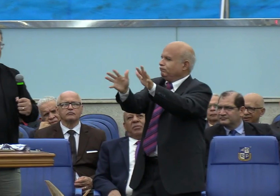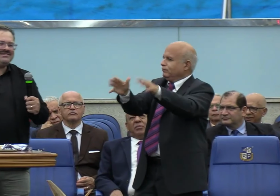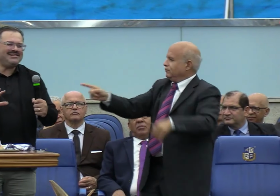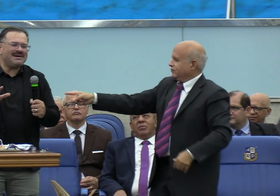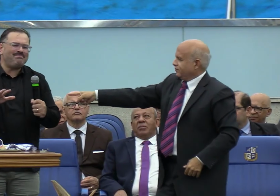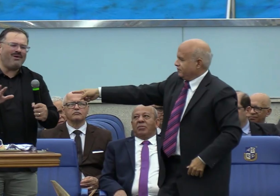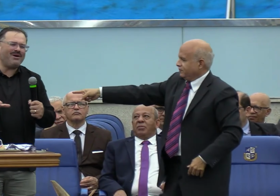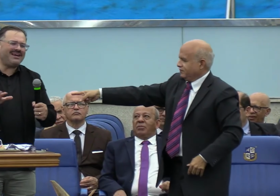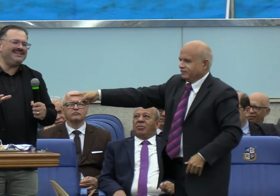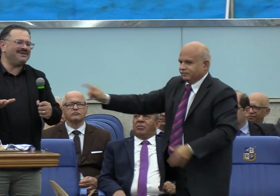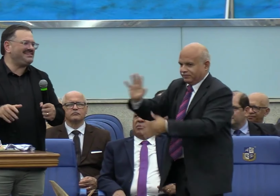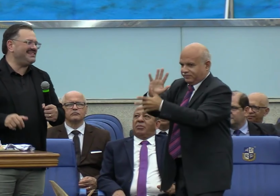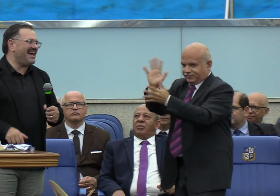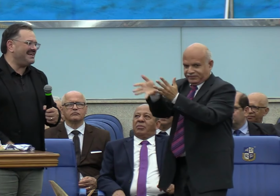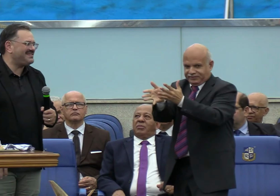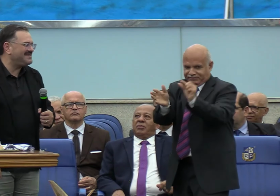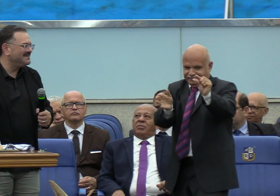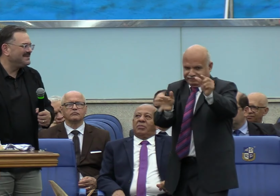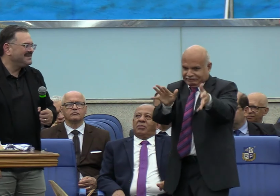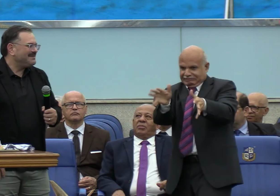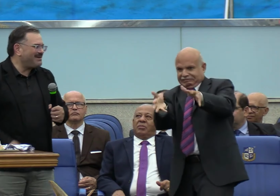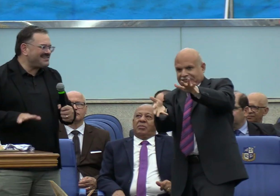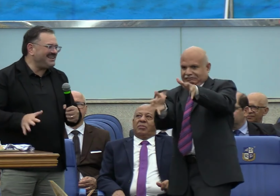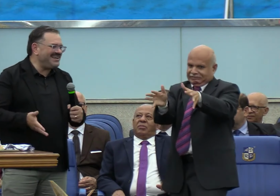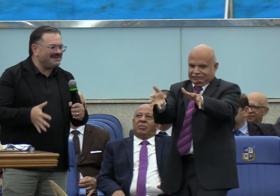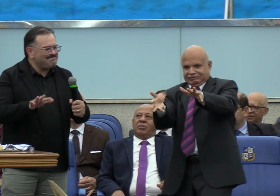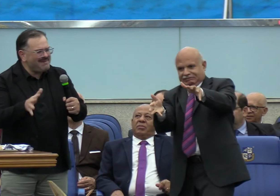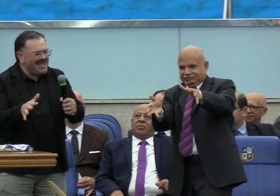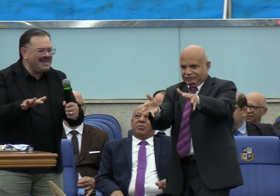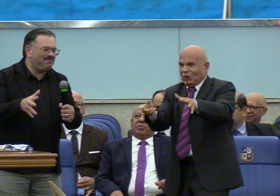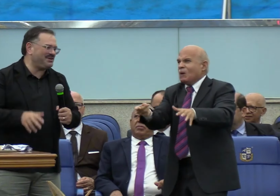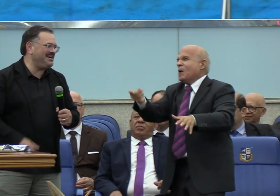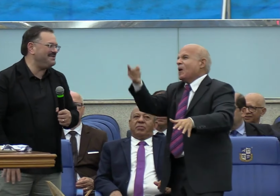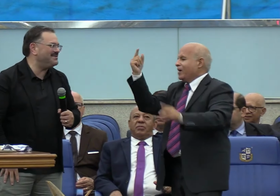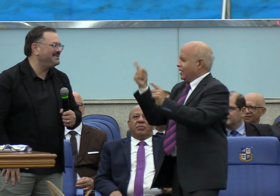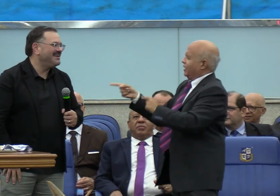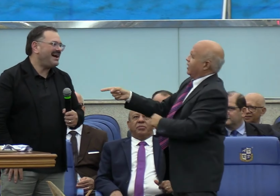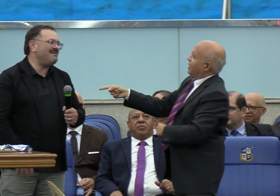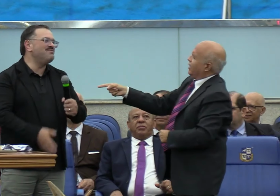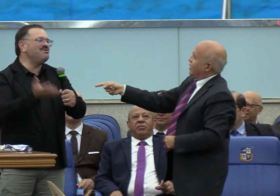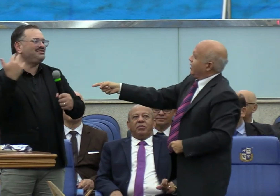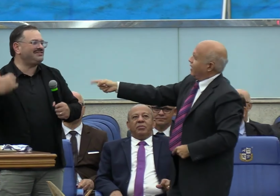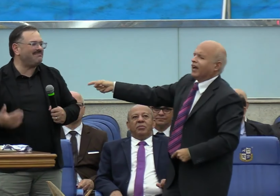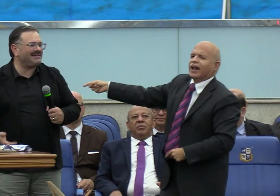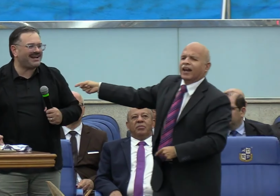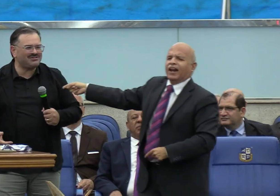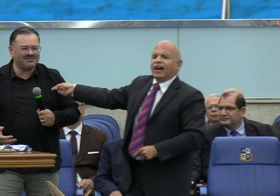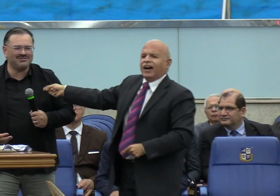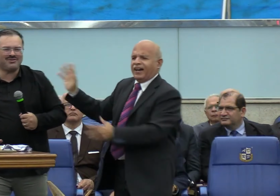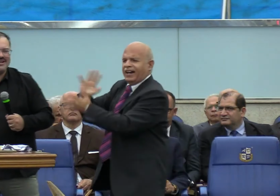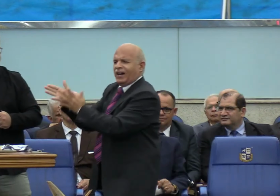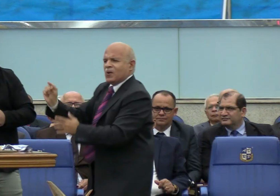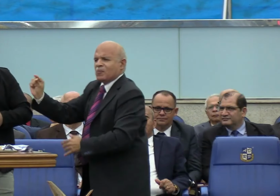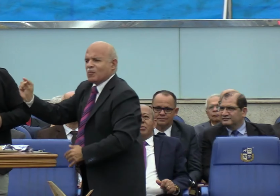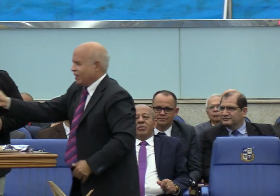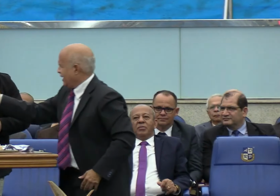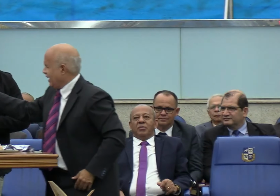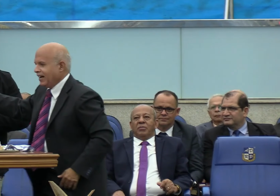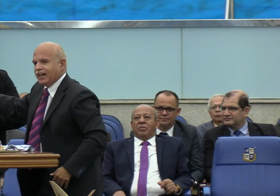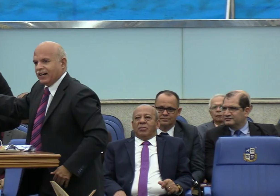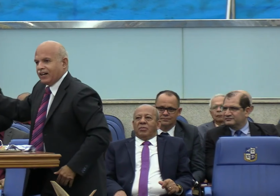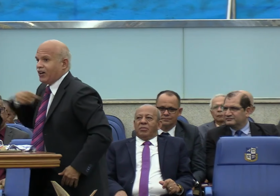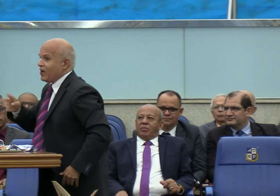E eu entendia pouca língua de sinais brasileira, bem pouquinho. Há muito tempo atrás nós nos conhecemos